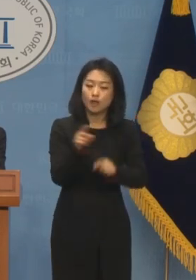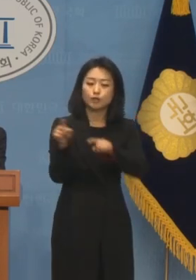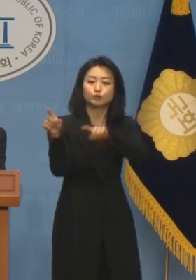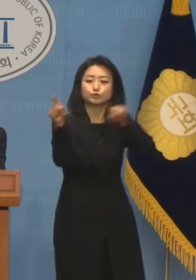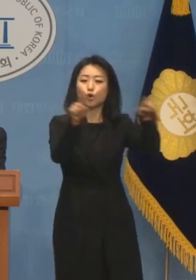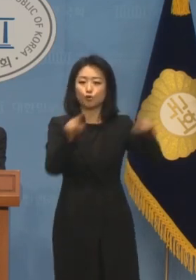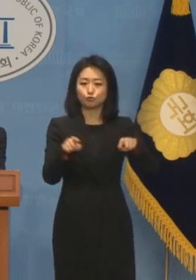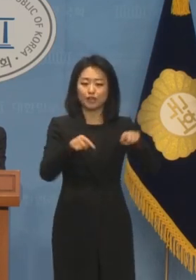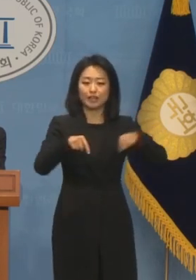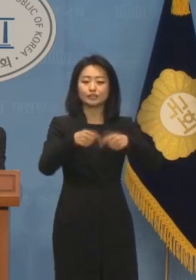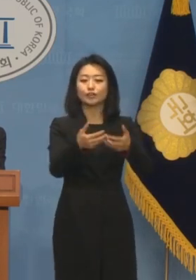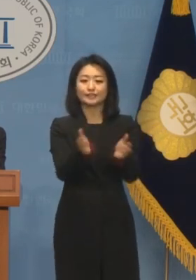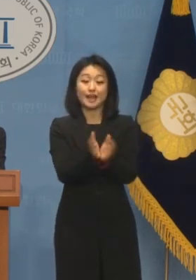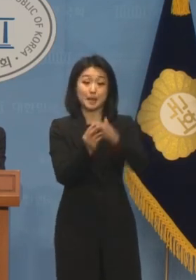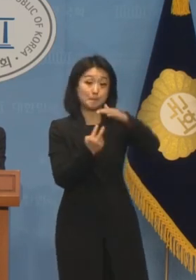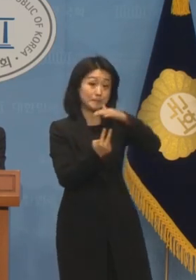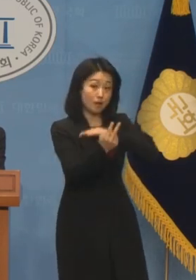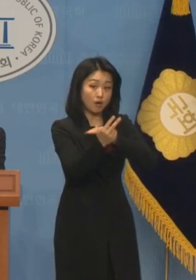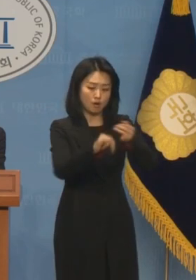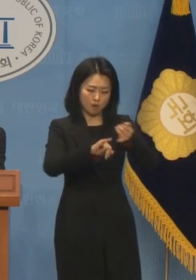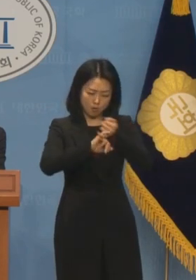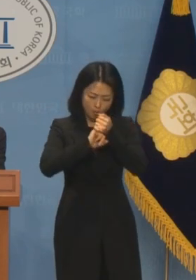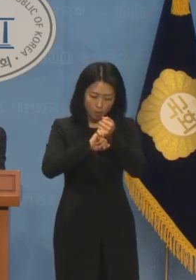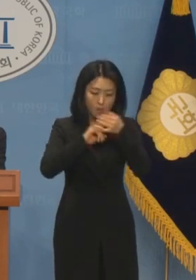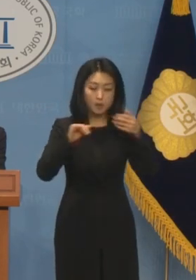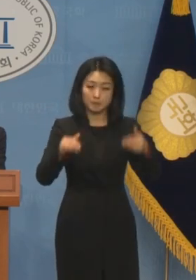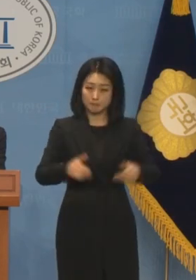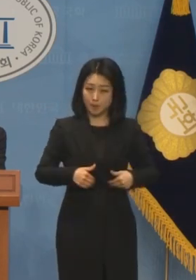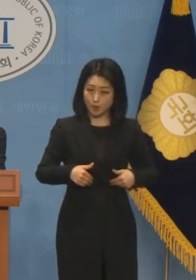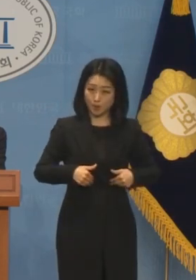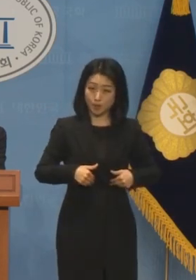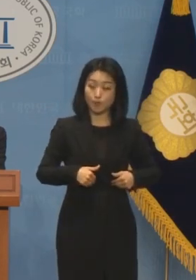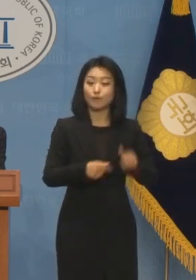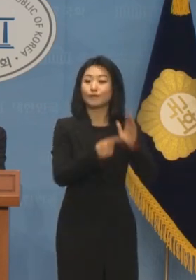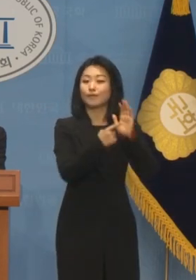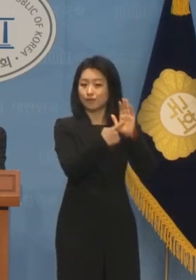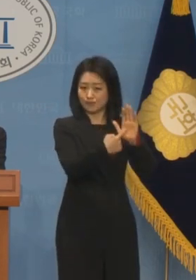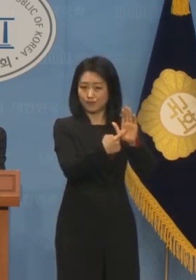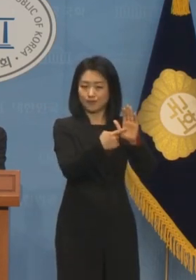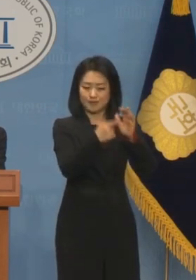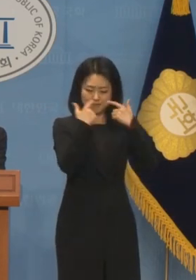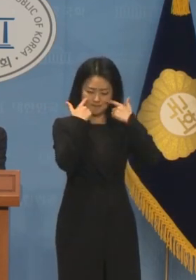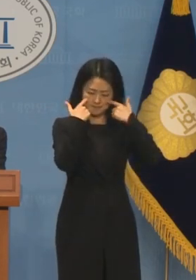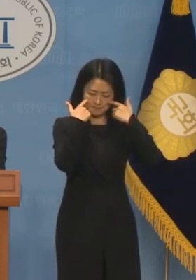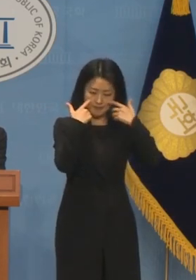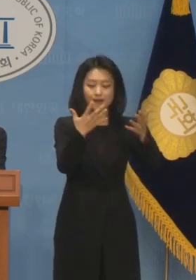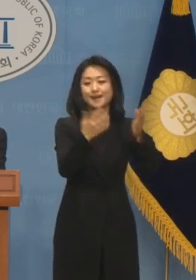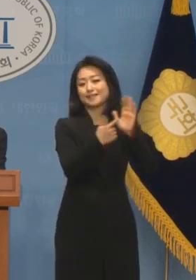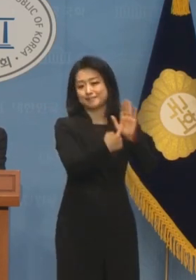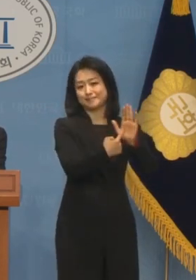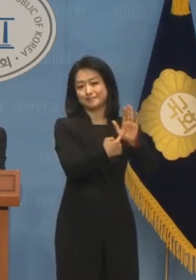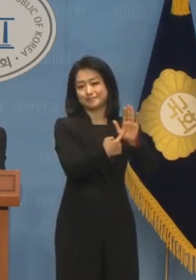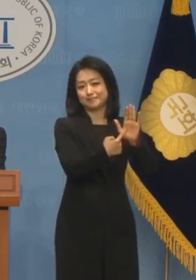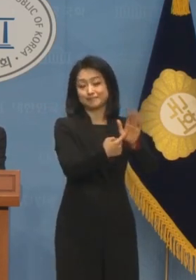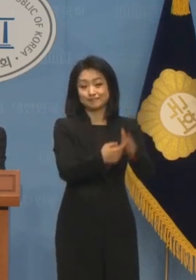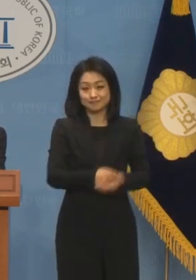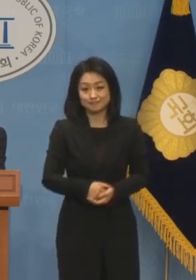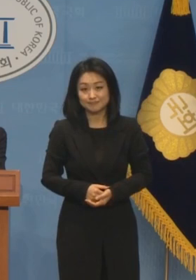정당의 비전은 선택이 아니라 필수다라며 확고한 의지를 표명하고